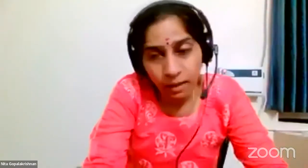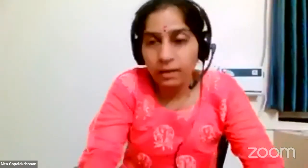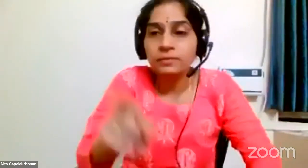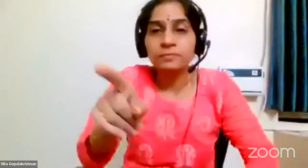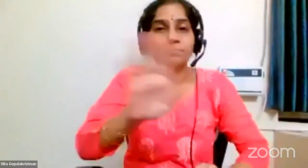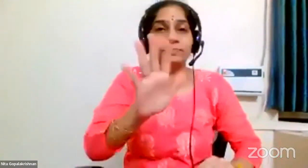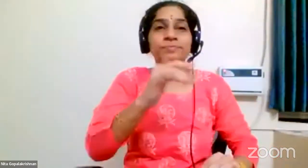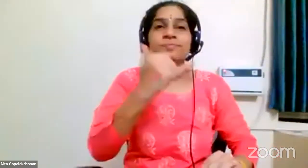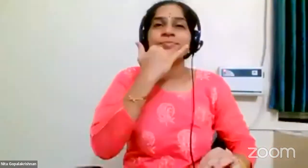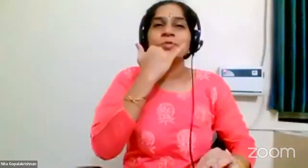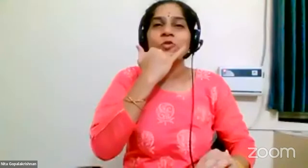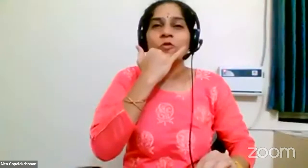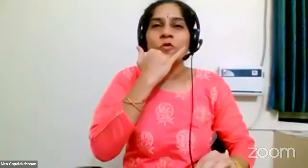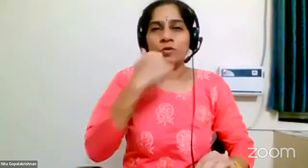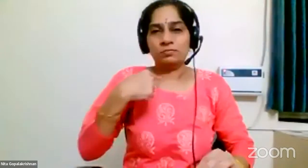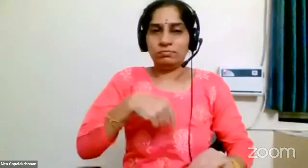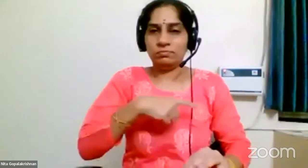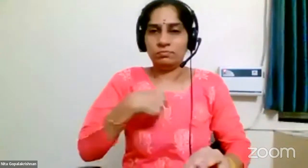VARN। हाँ